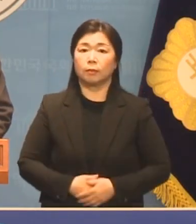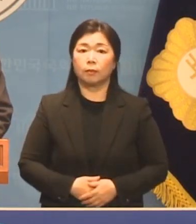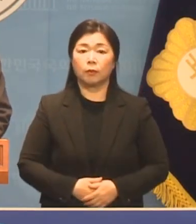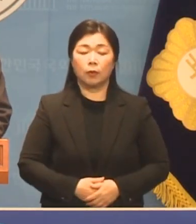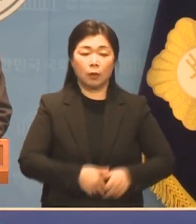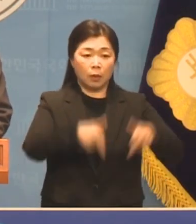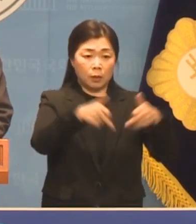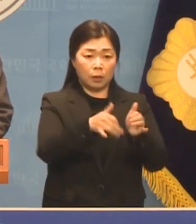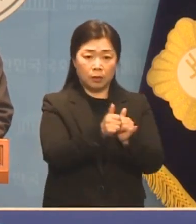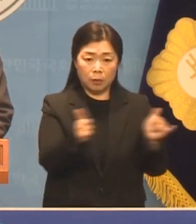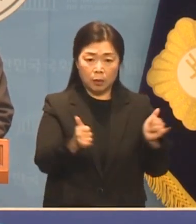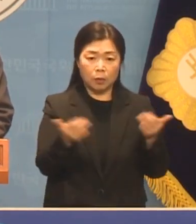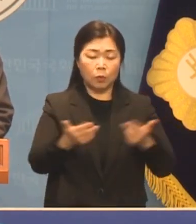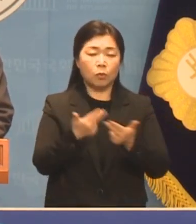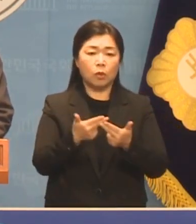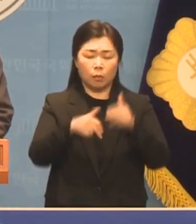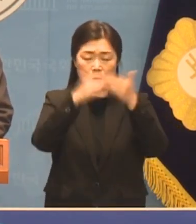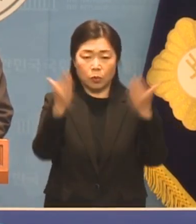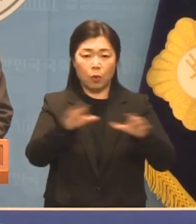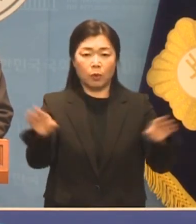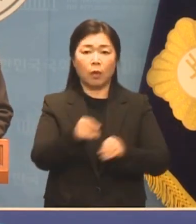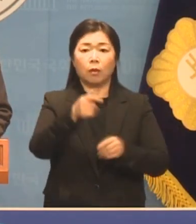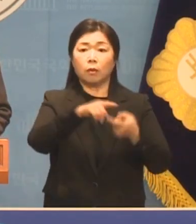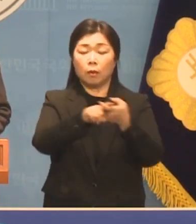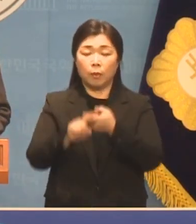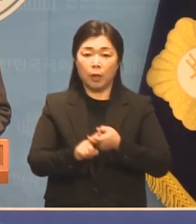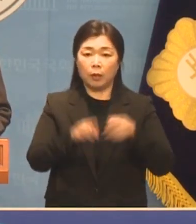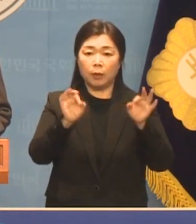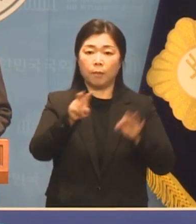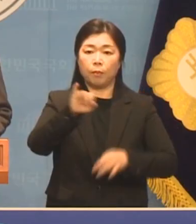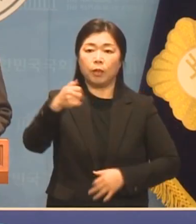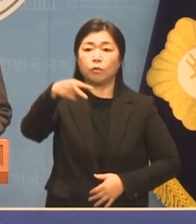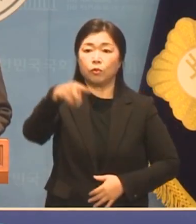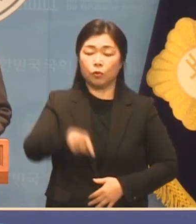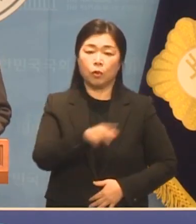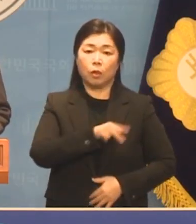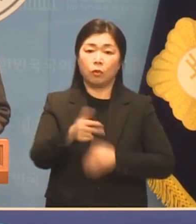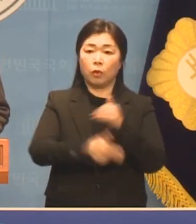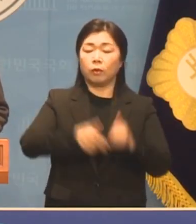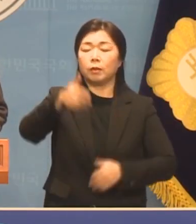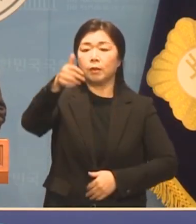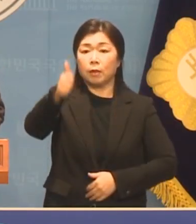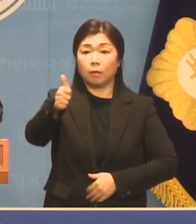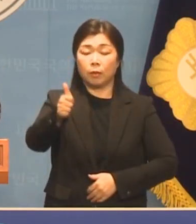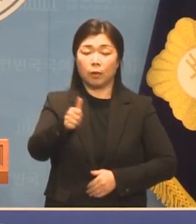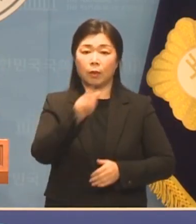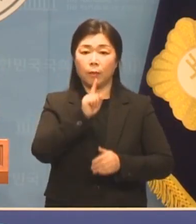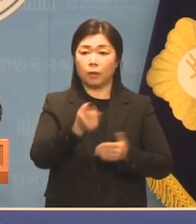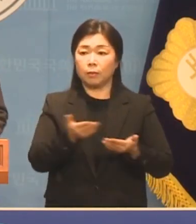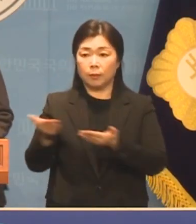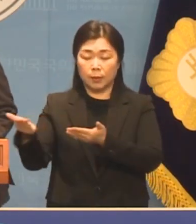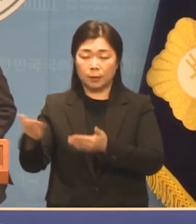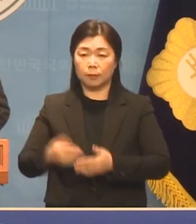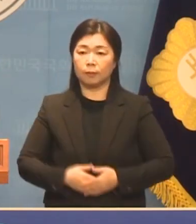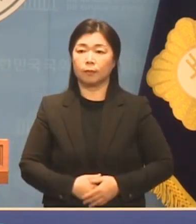장애인 노동조합 총연맹 김민수 위원장님께 마이크를 넘기도록 하겠습니다.